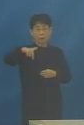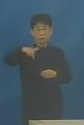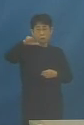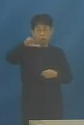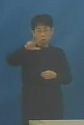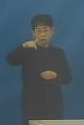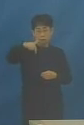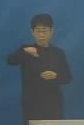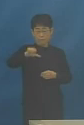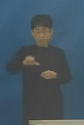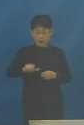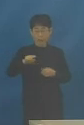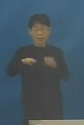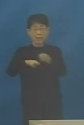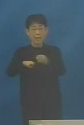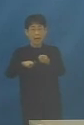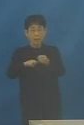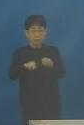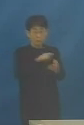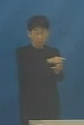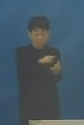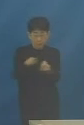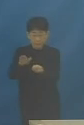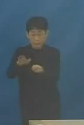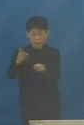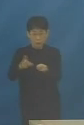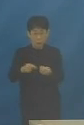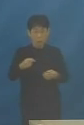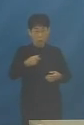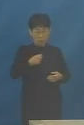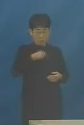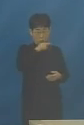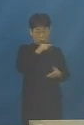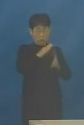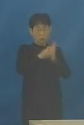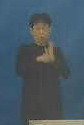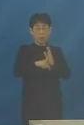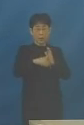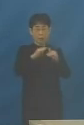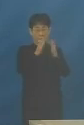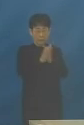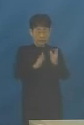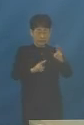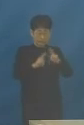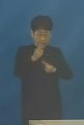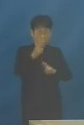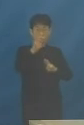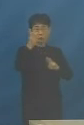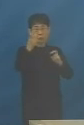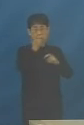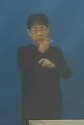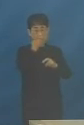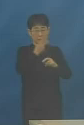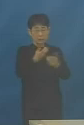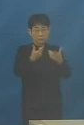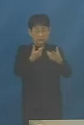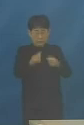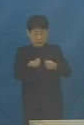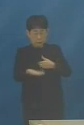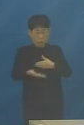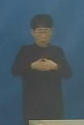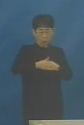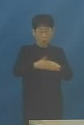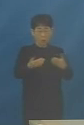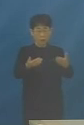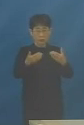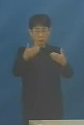やはりあの全ゲノム検査で私どもの方としても心をしていく必要があるの桜と思っております